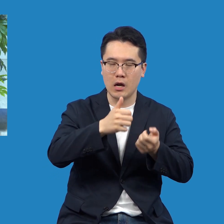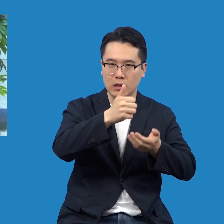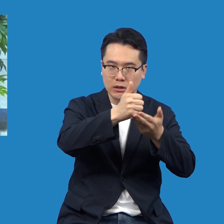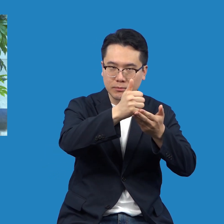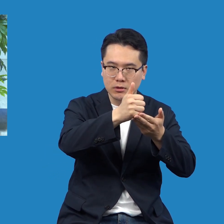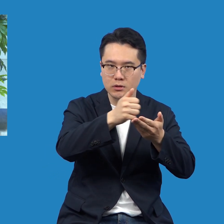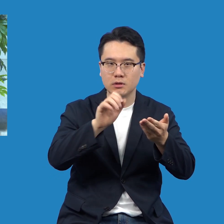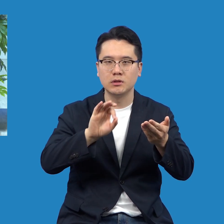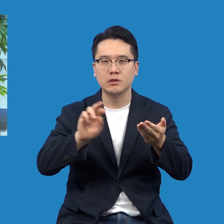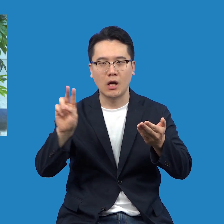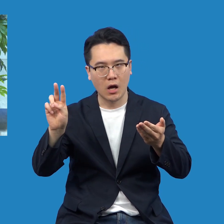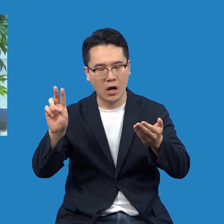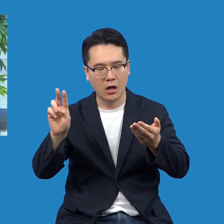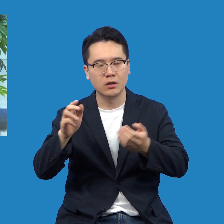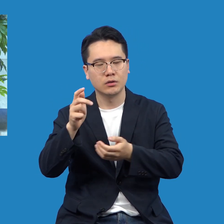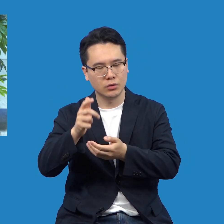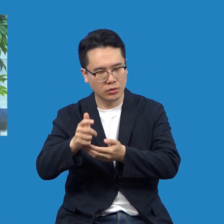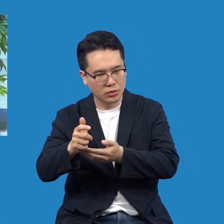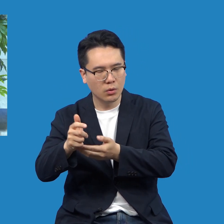야훼시다 그런 뜻이죠.